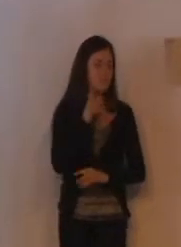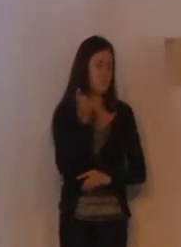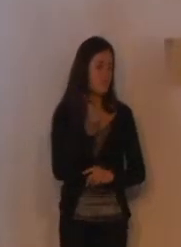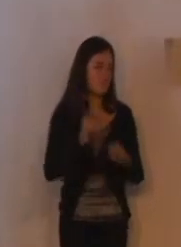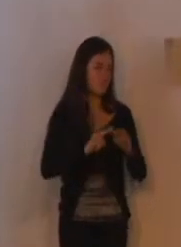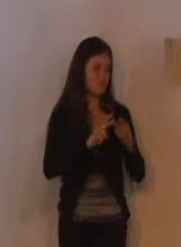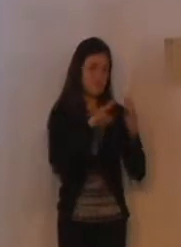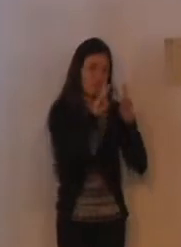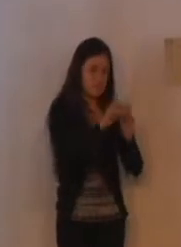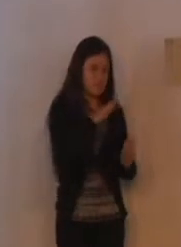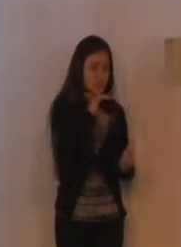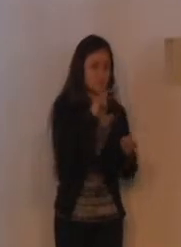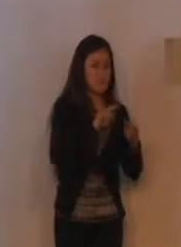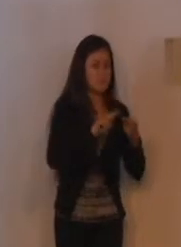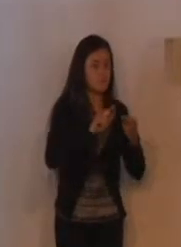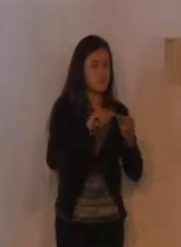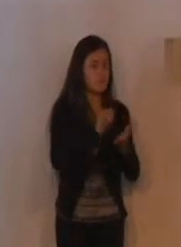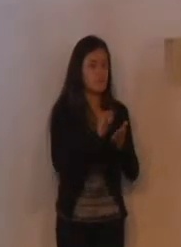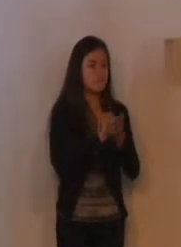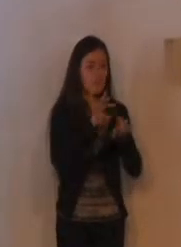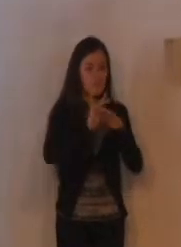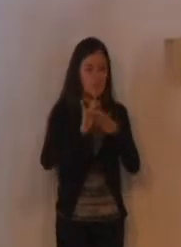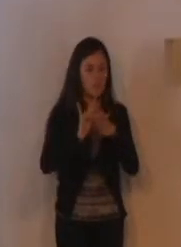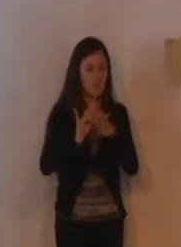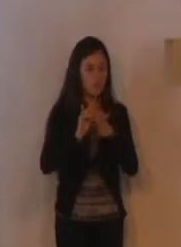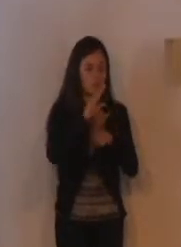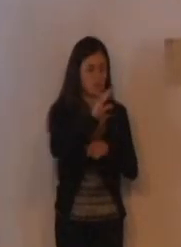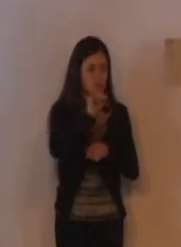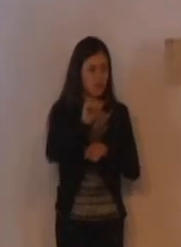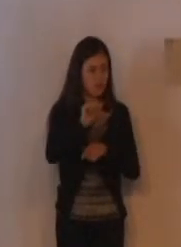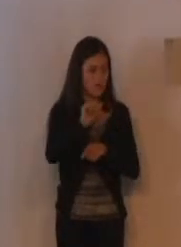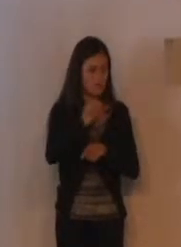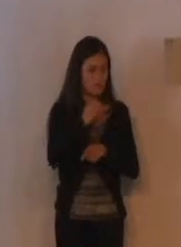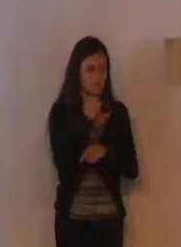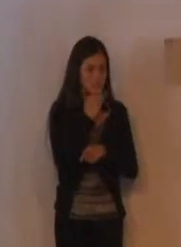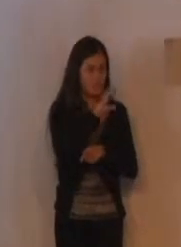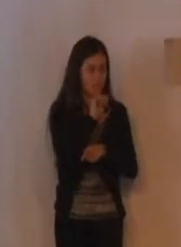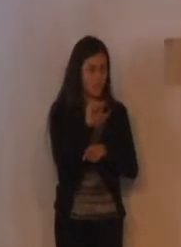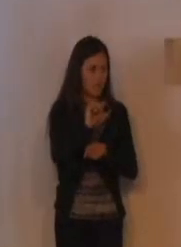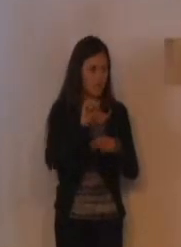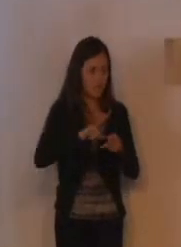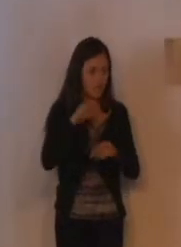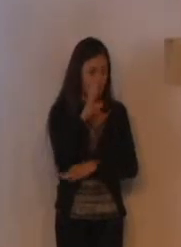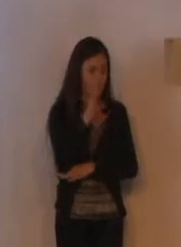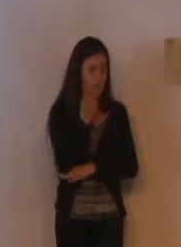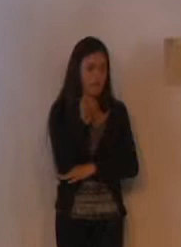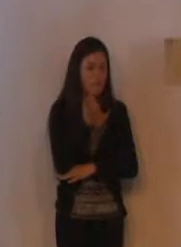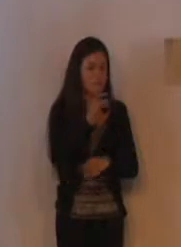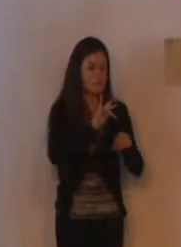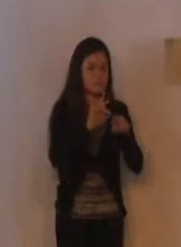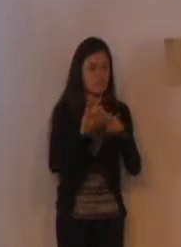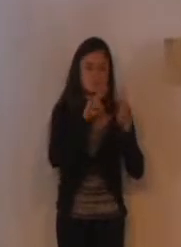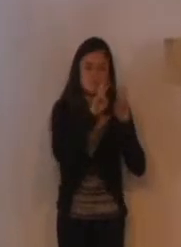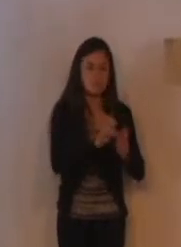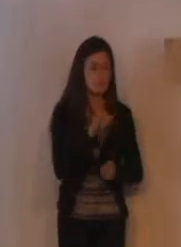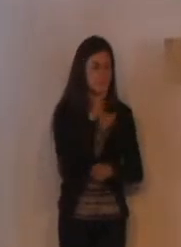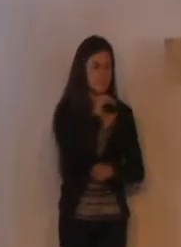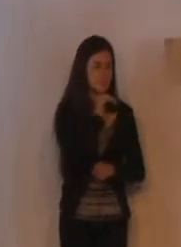y también de la escasa aplicación de la CEA en Colombia. Digamos que el